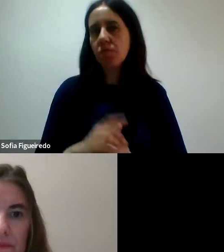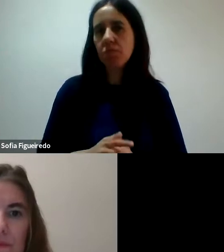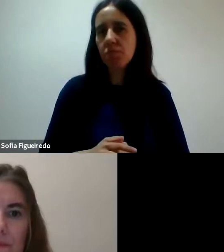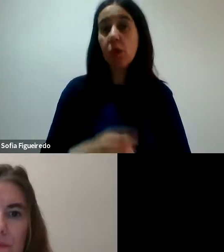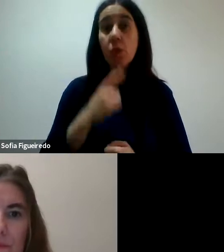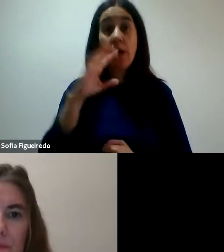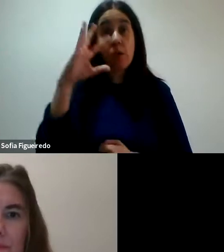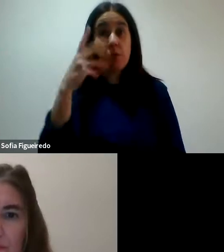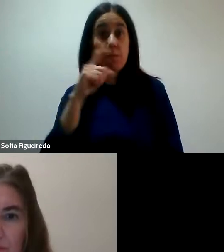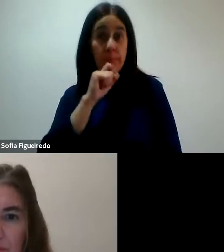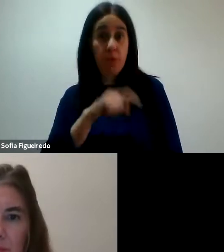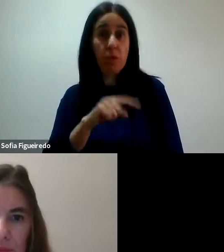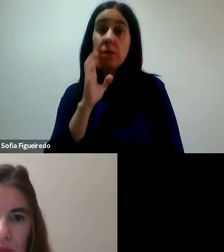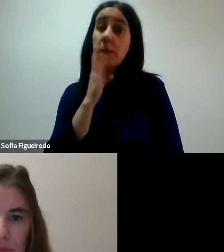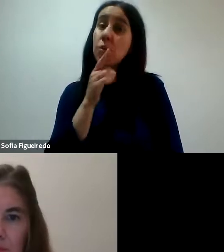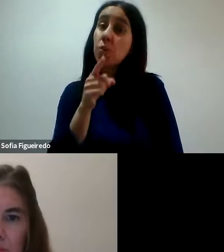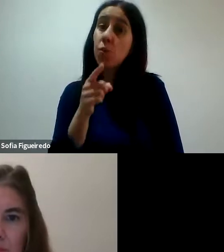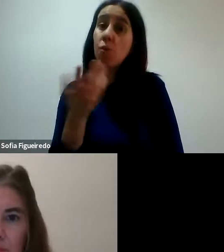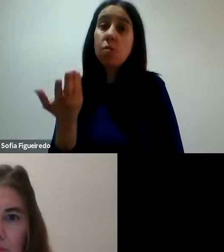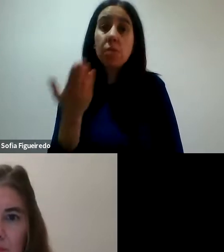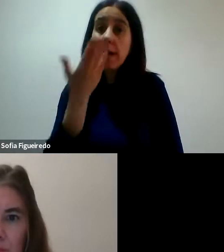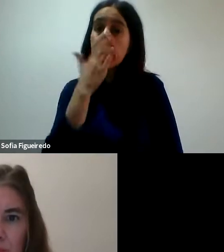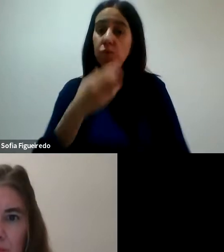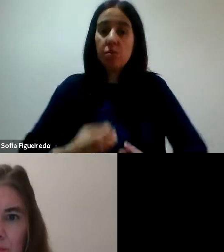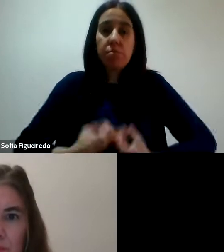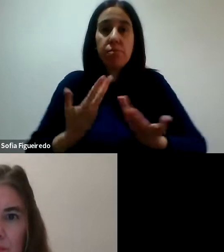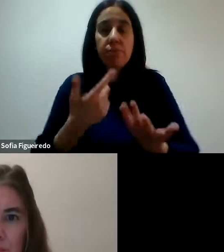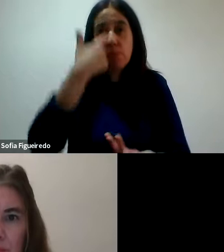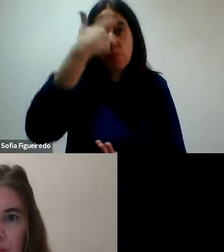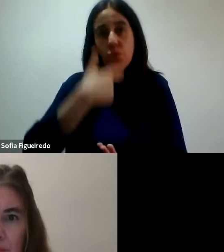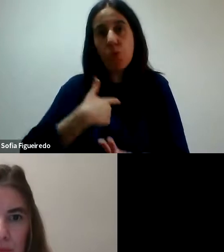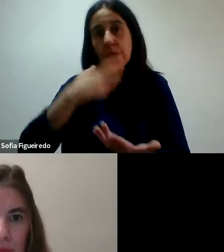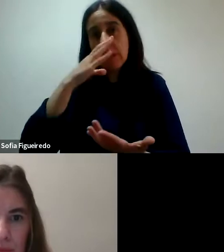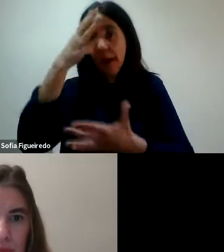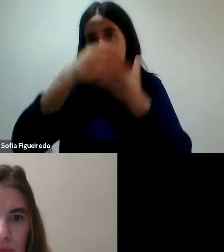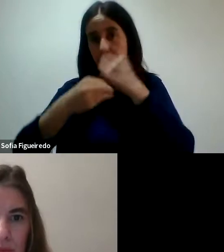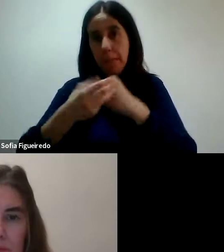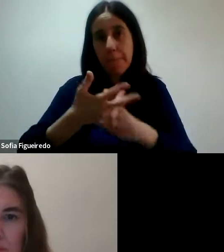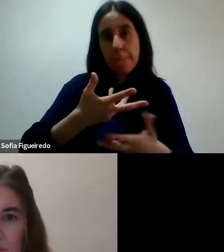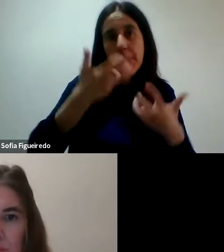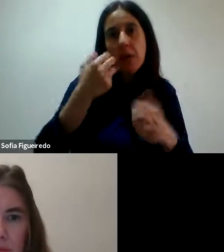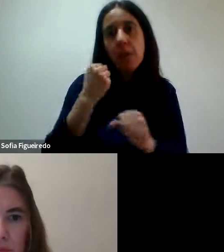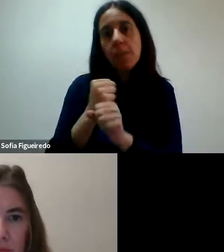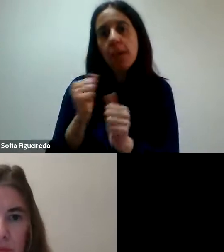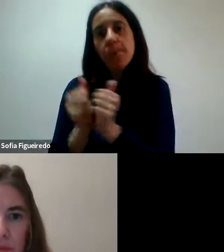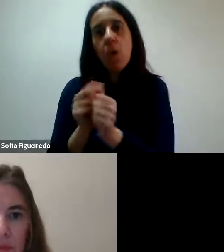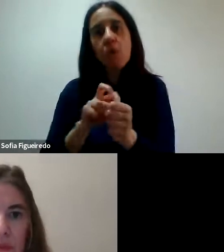pode acontecer, dependendo precisamente da atitude que a pessoa tem em querer aprender e querer trabalhar e se pôr do lado do